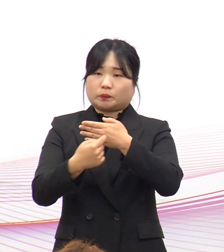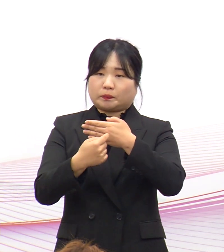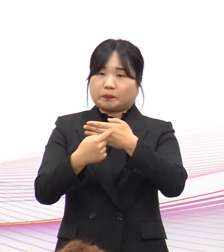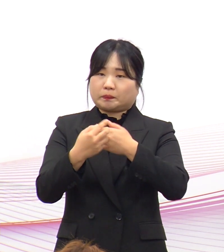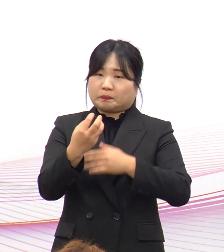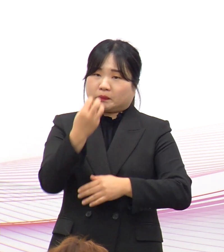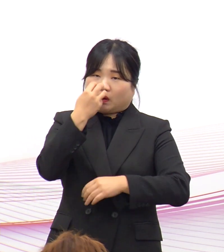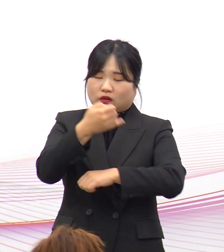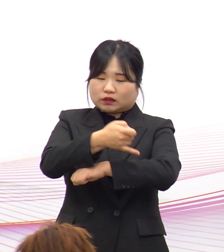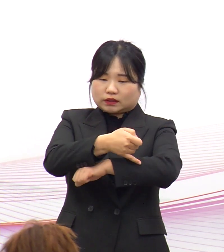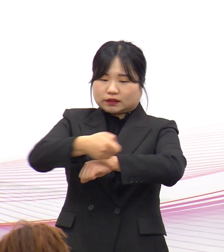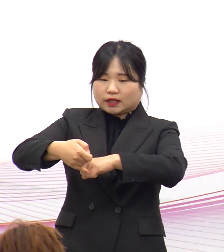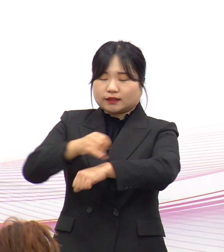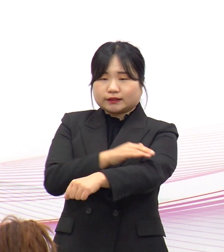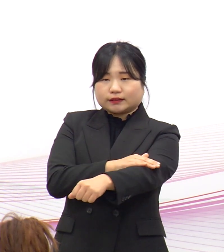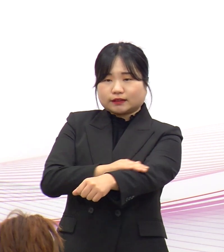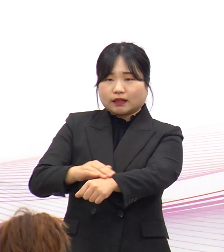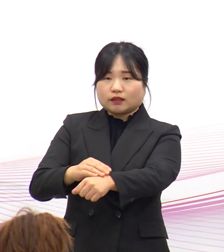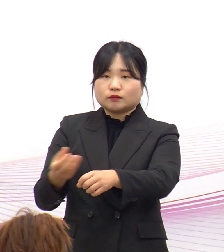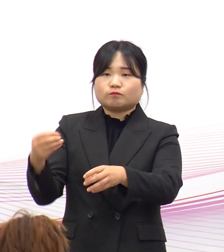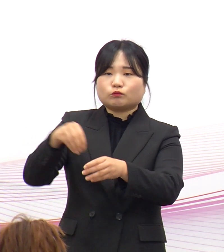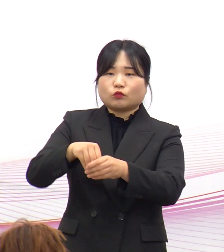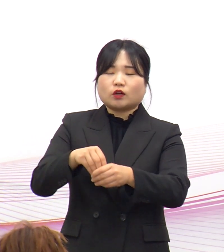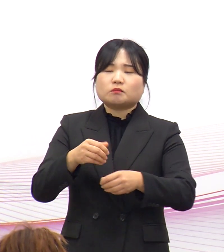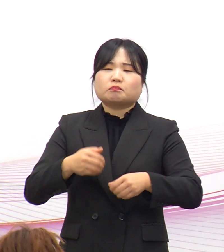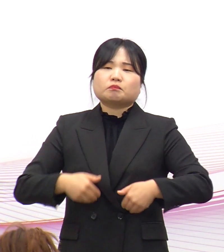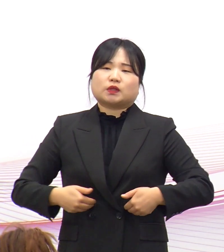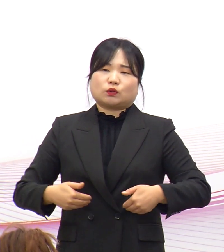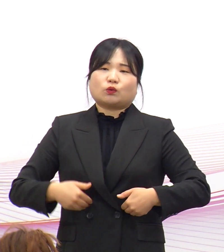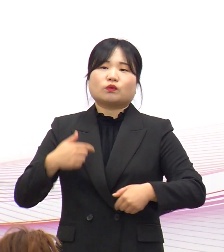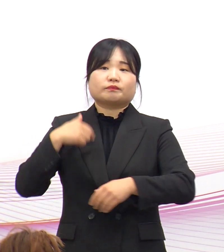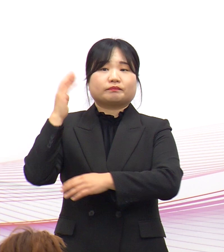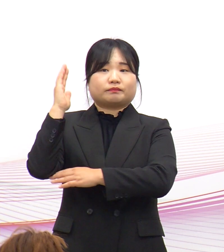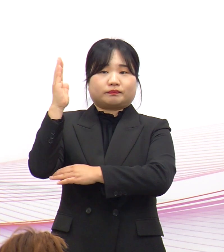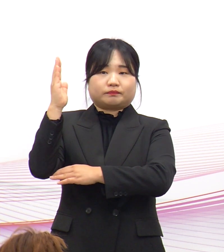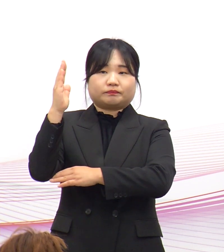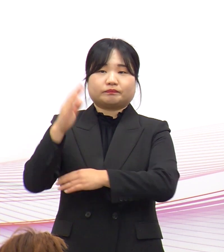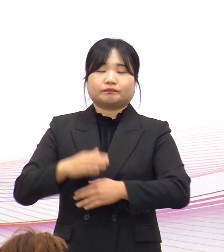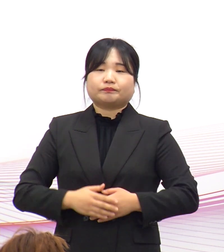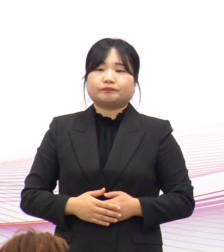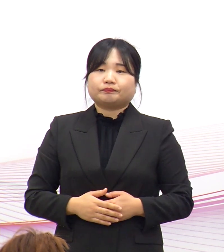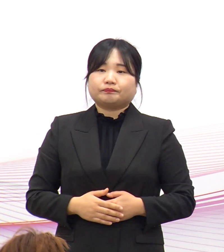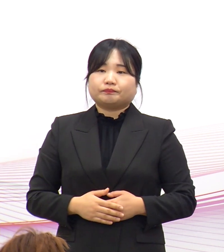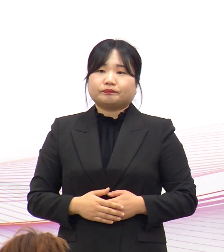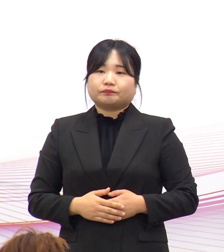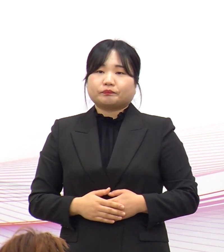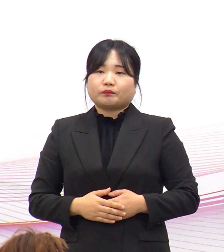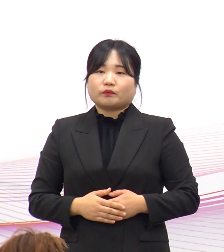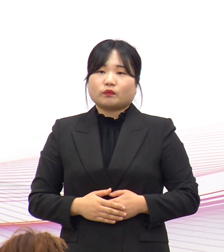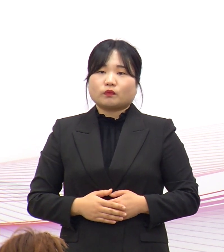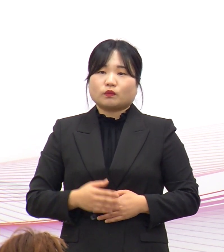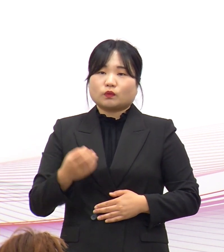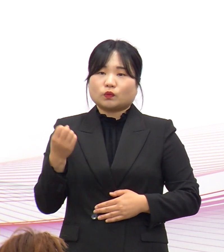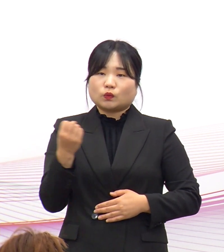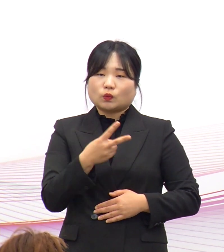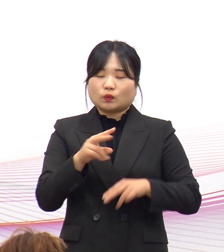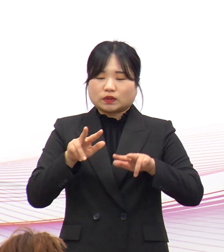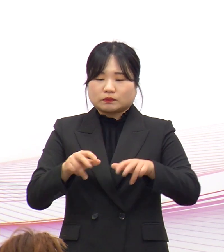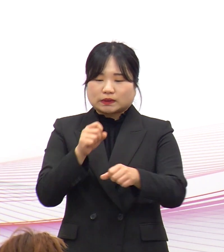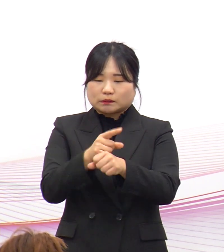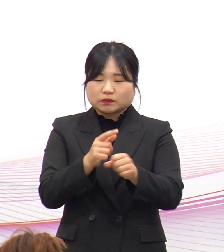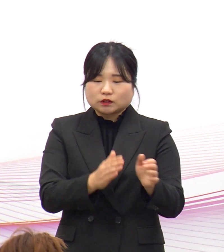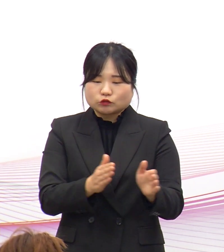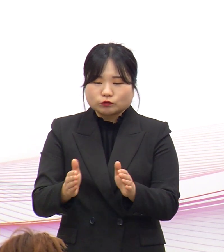혁신적인 디자인을 좀 가미해야 된다 계속 얘기를 해왔고 또 많은 부분을 그렇게 준비하고